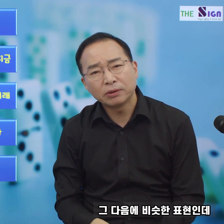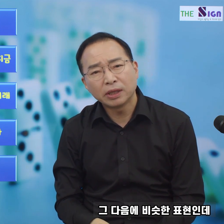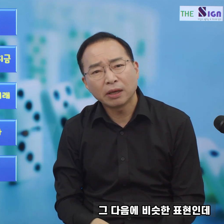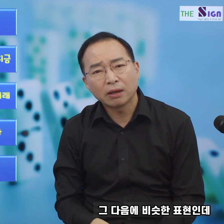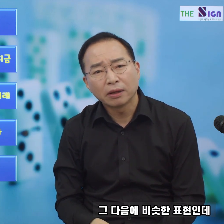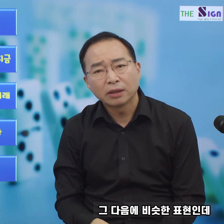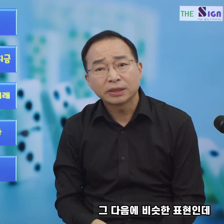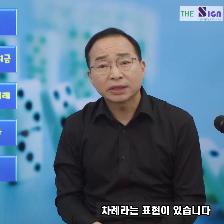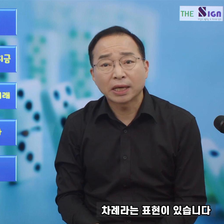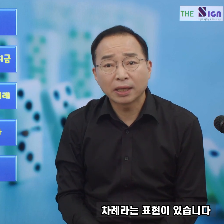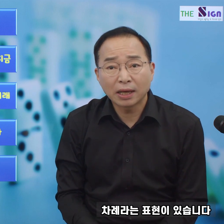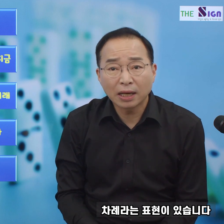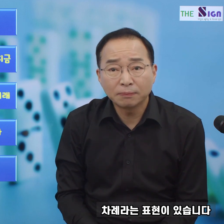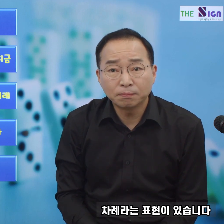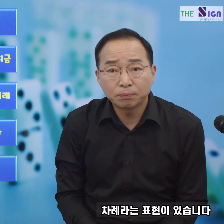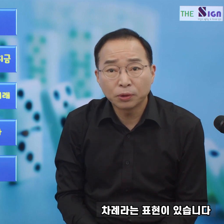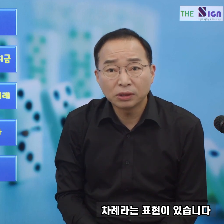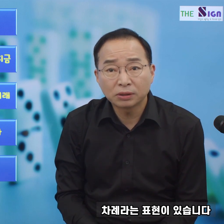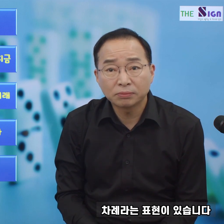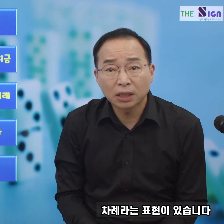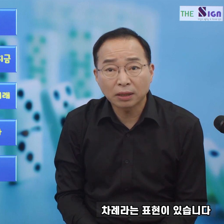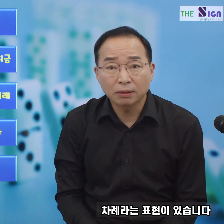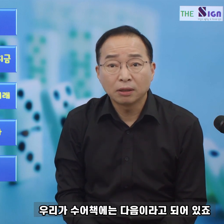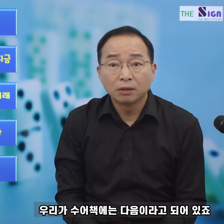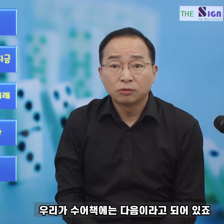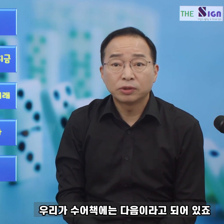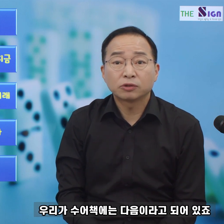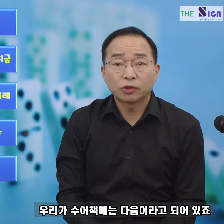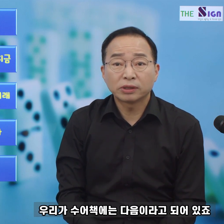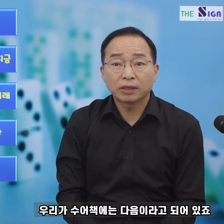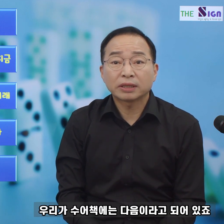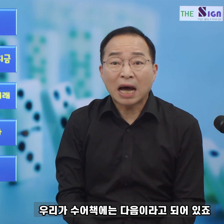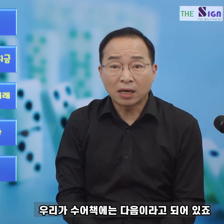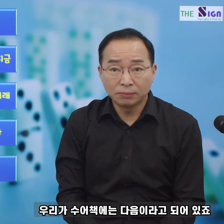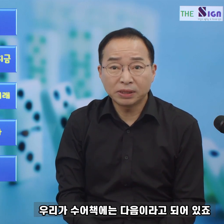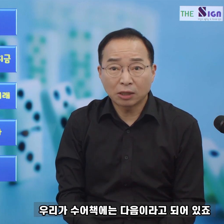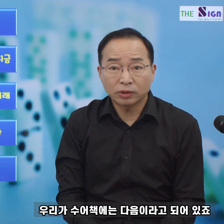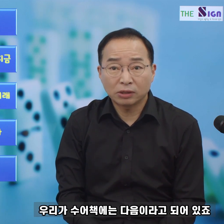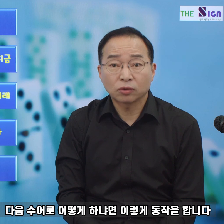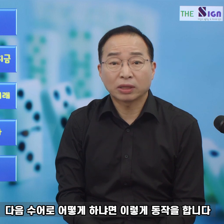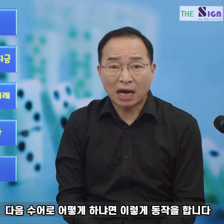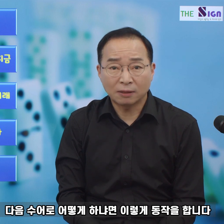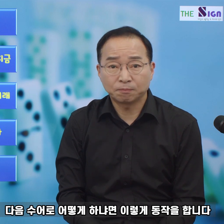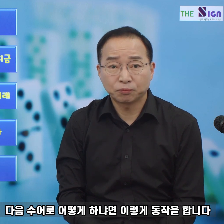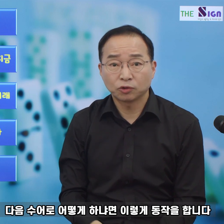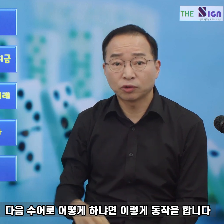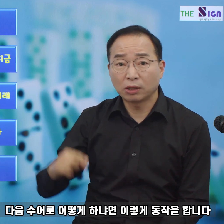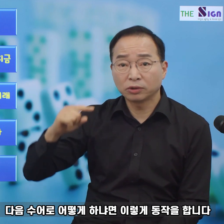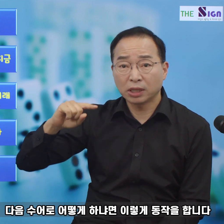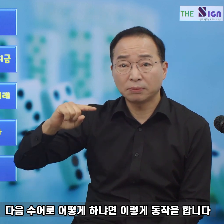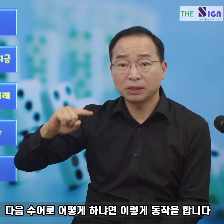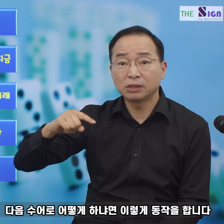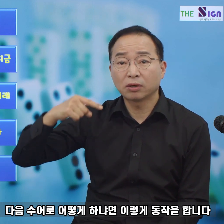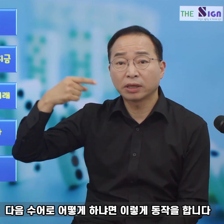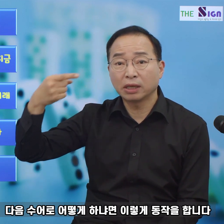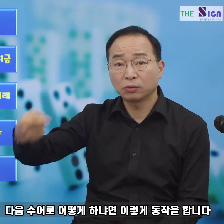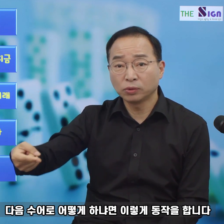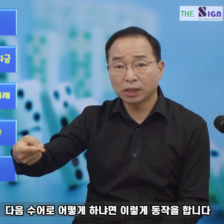표현인데 차례라는 표현이 있습니다. 우리가 수어책엔 다음이라고 되어 있죠. 다음. 수어를 어떻게 하냐면 이렇게 동작을